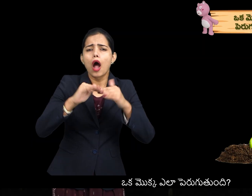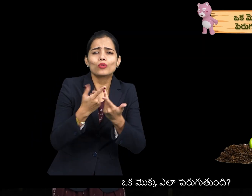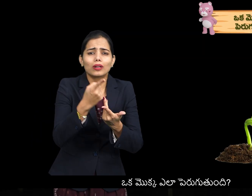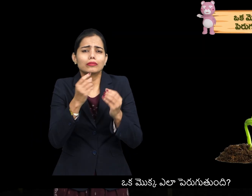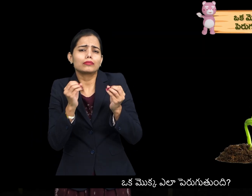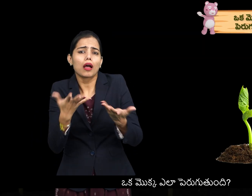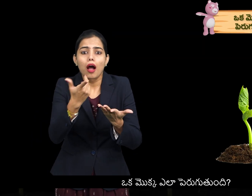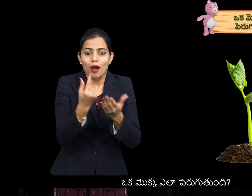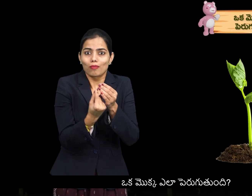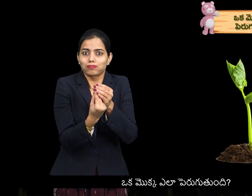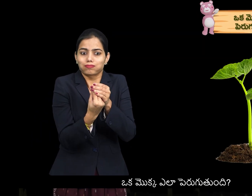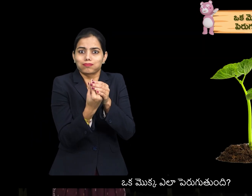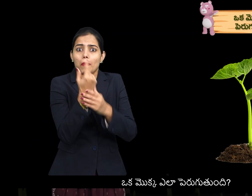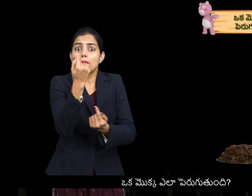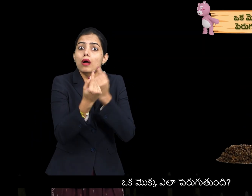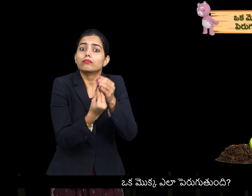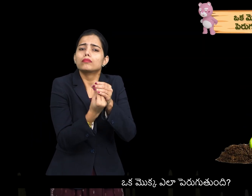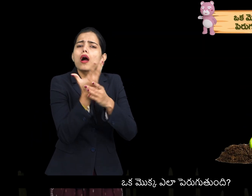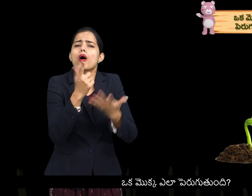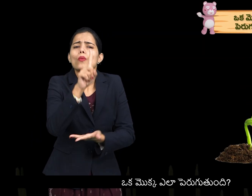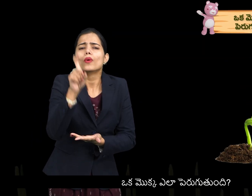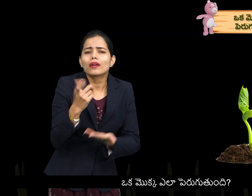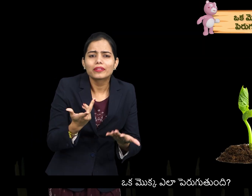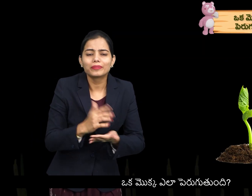ఒక మొక్క ఎలా పెరుగుతుంది?